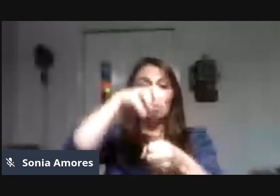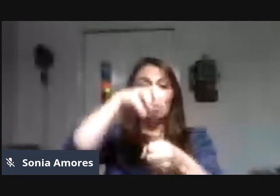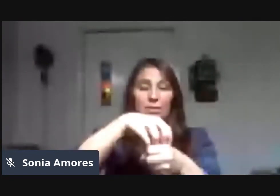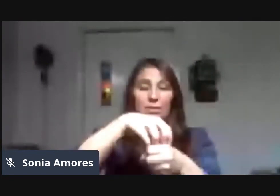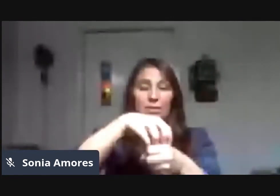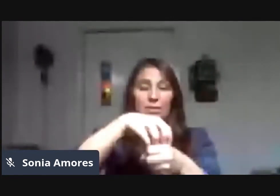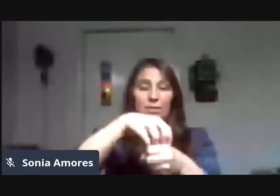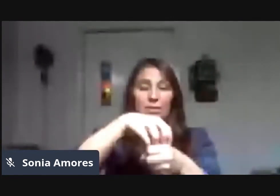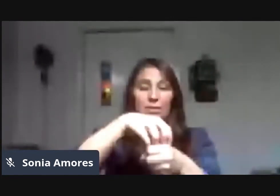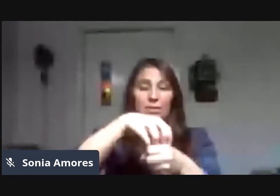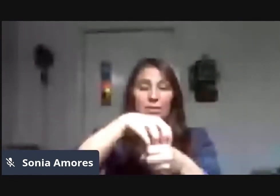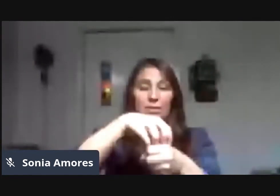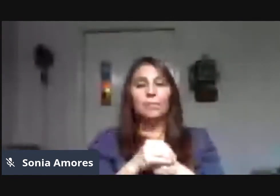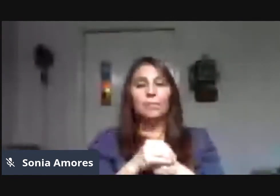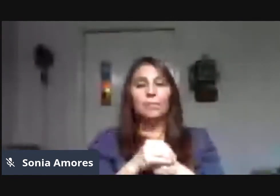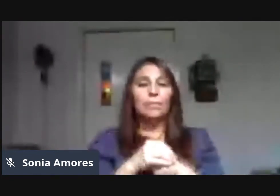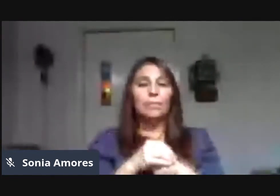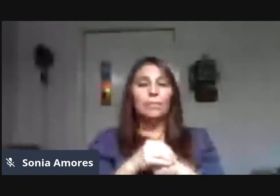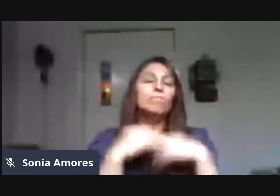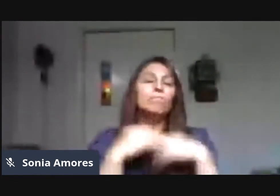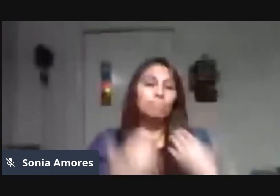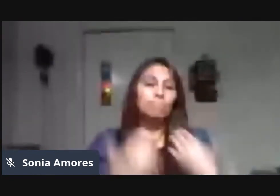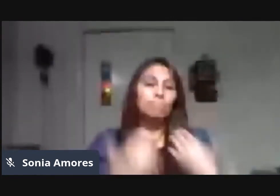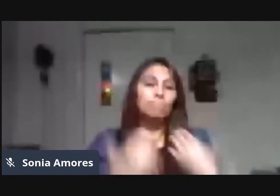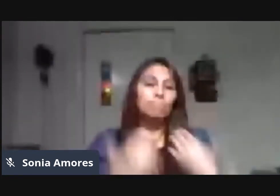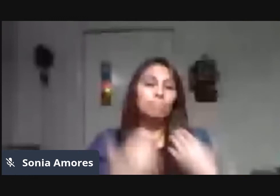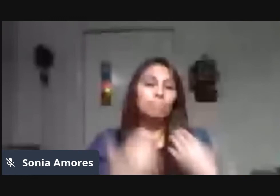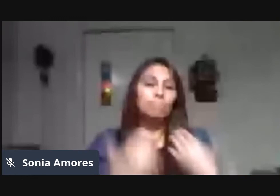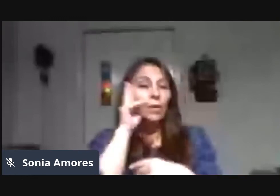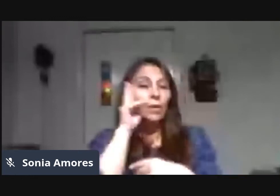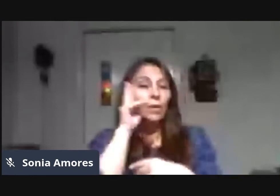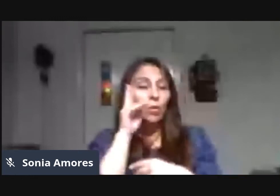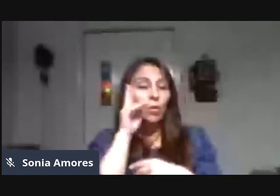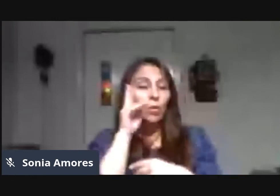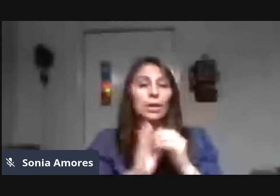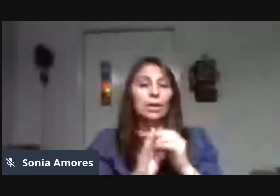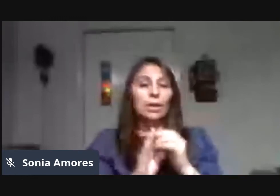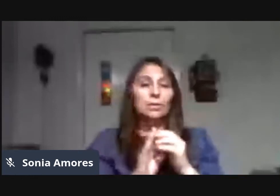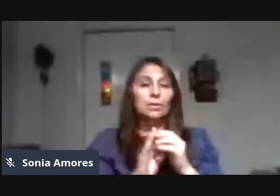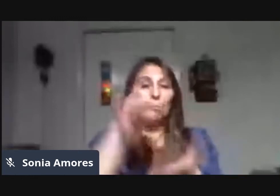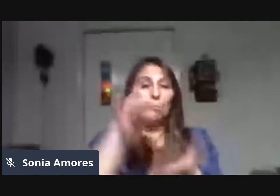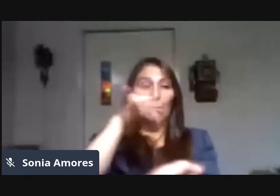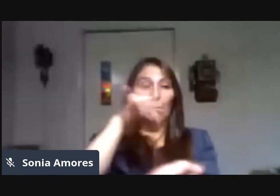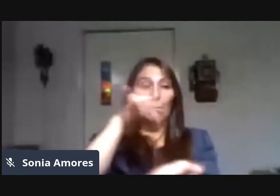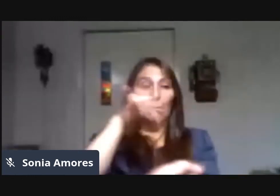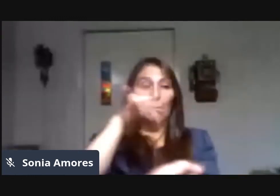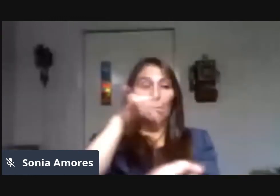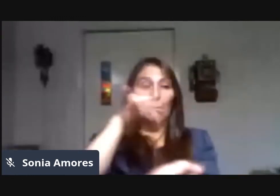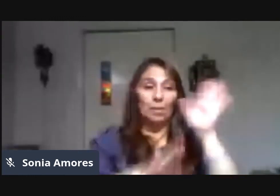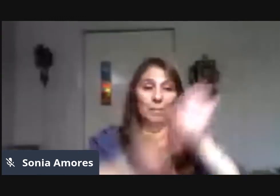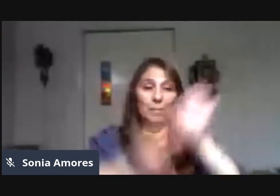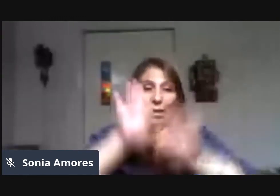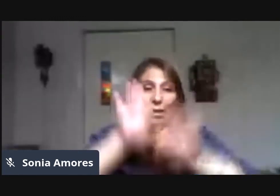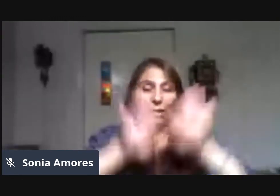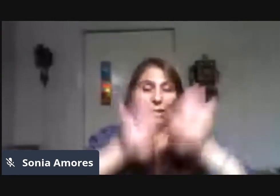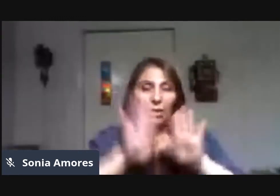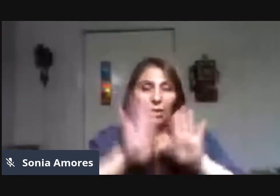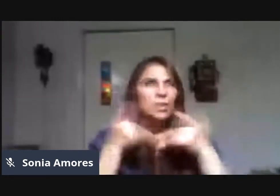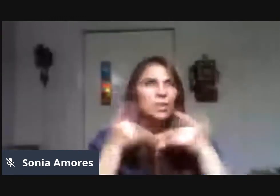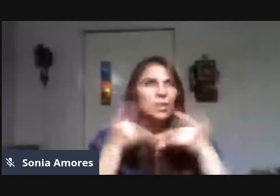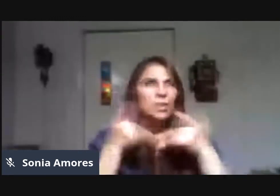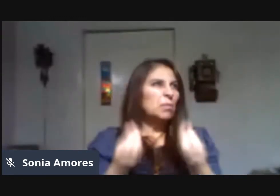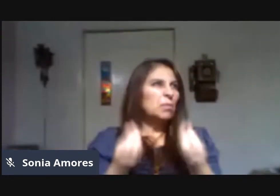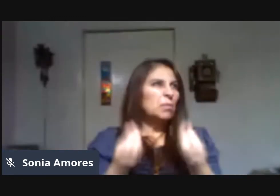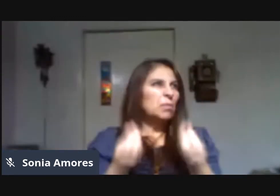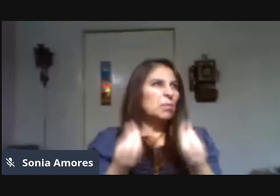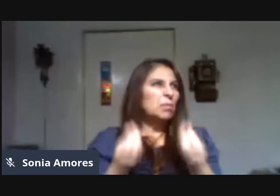Por eso, digamos que las intervenciones van a estar orientadas más a proponer elementos generales que